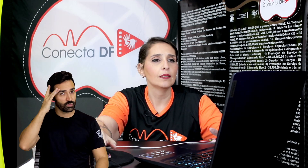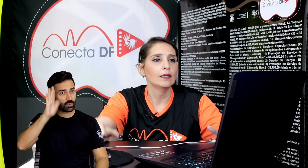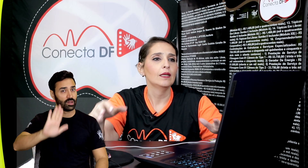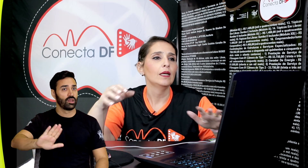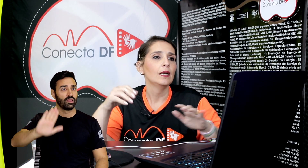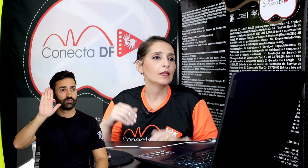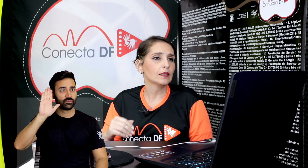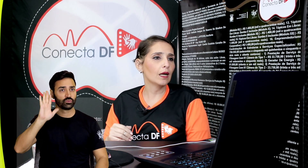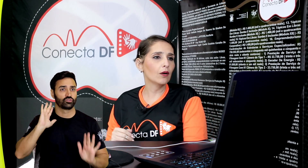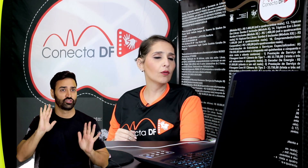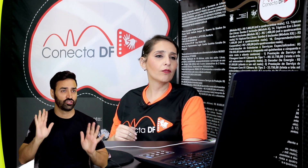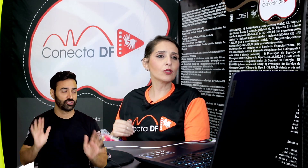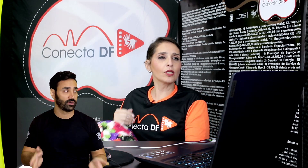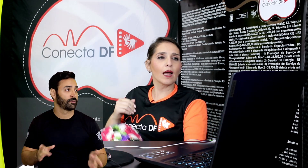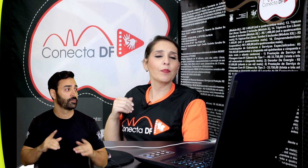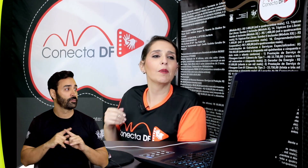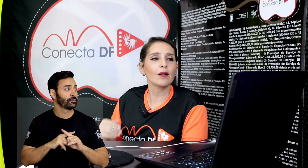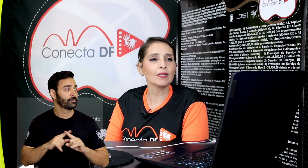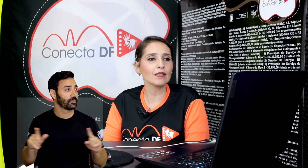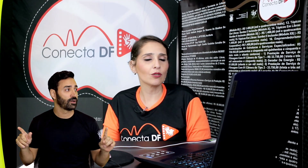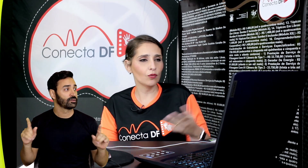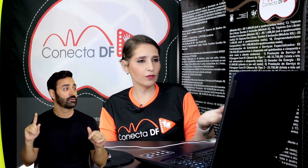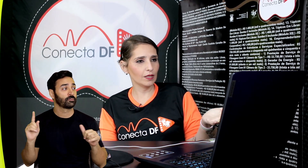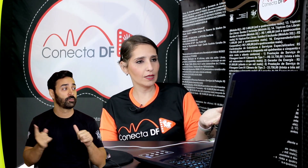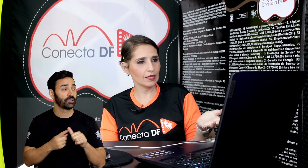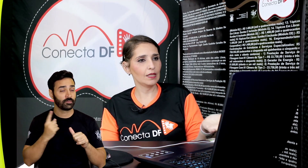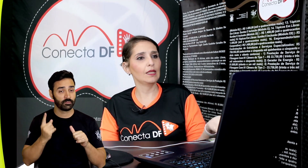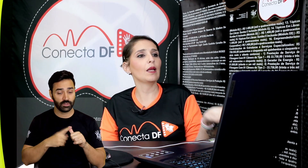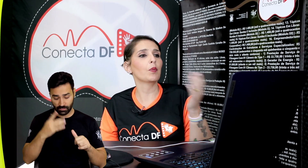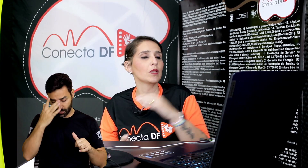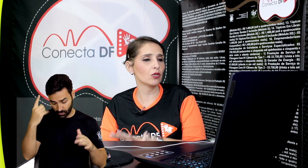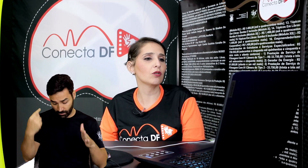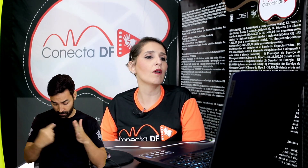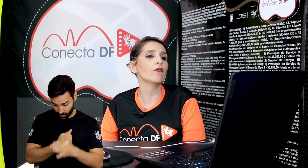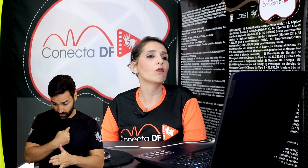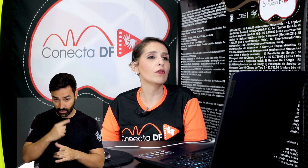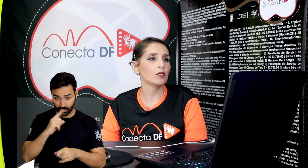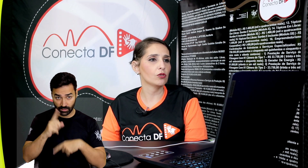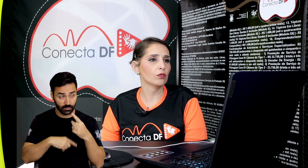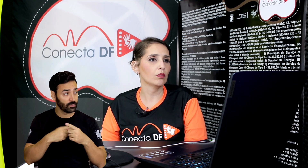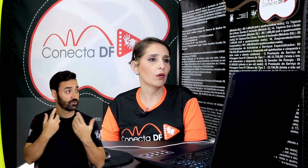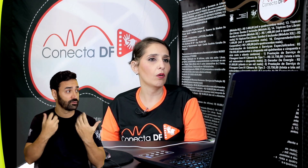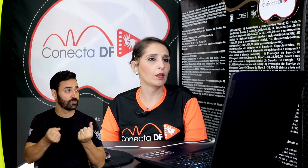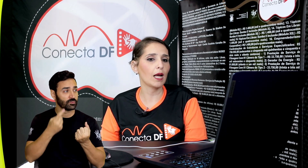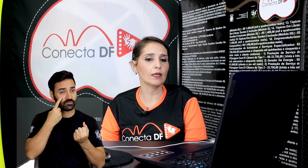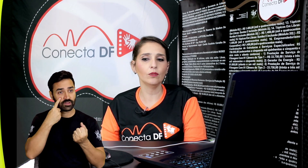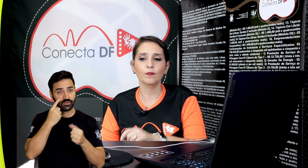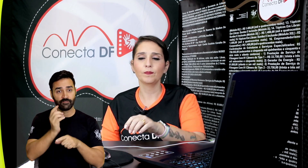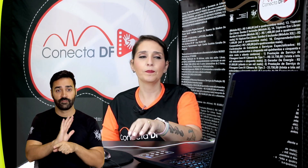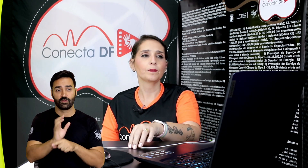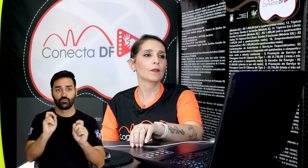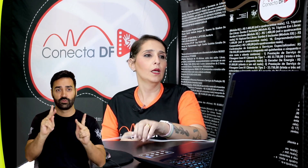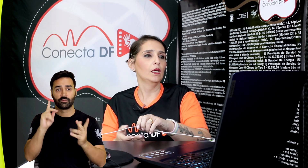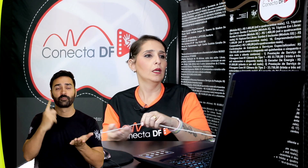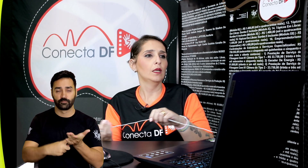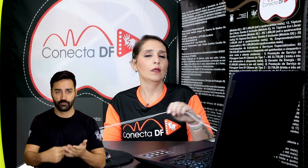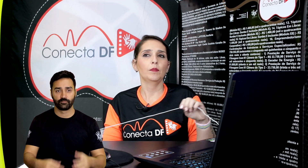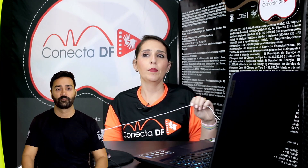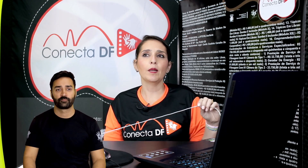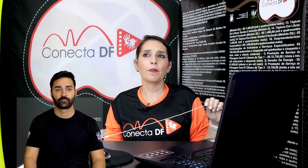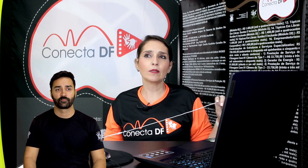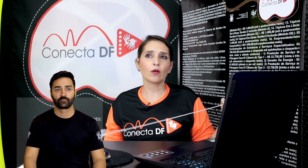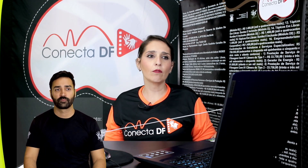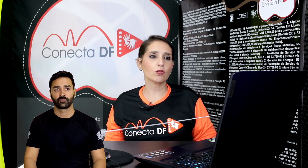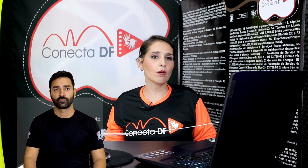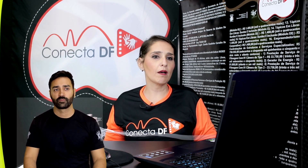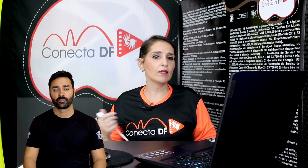levantada. Então, eu vou tirar primeiro essas dúvidas e depois a gente vai ver um vídeo. Combinado?